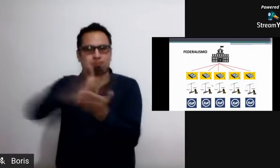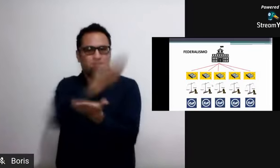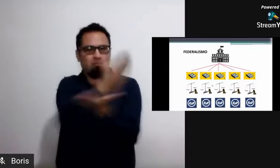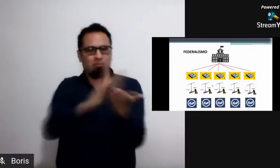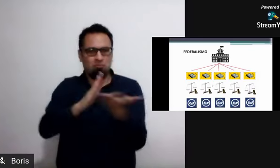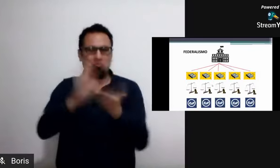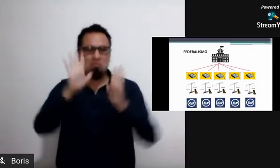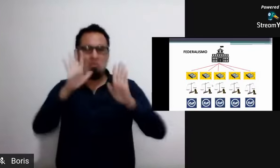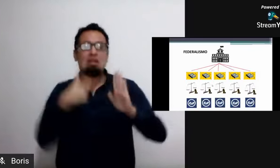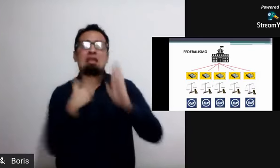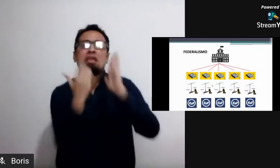ejercer el poder o el control.